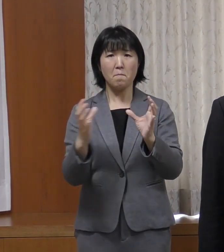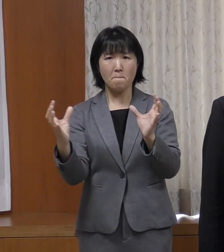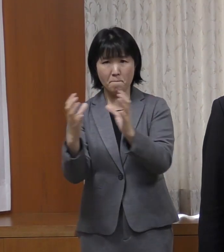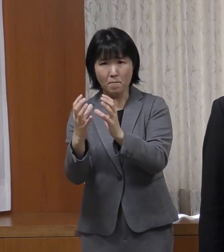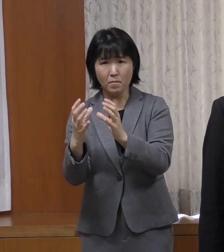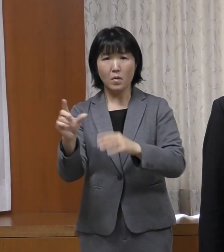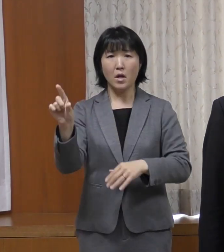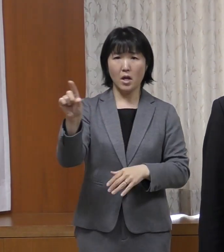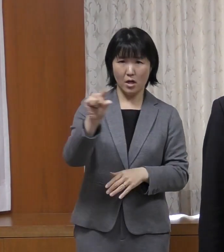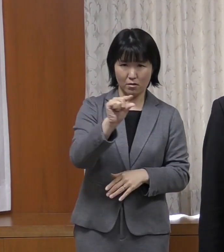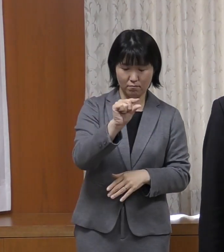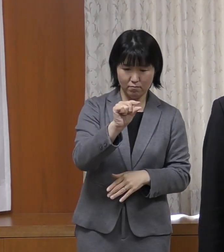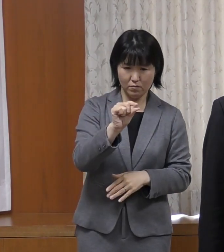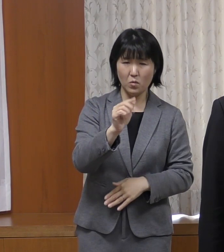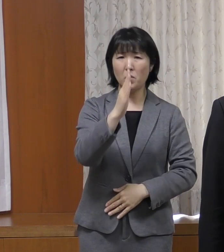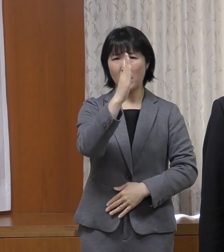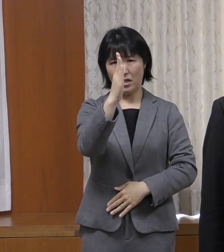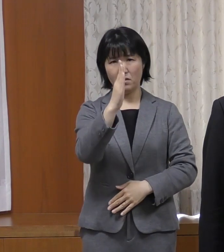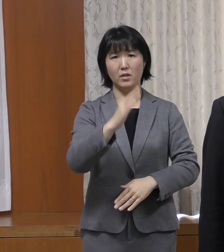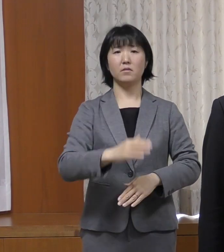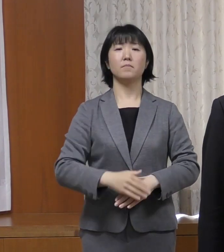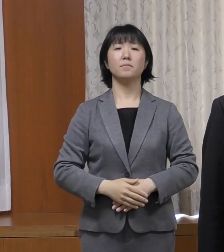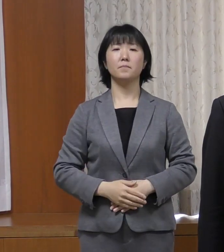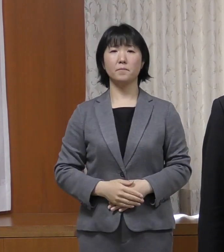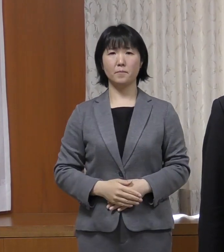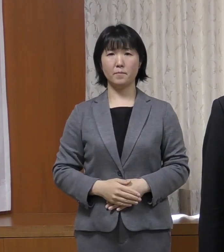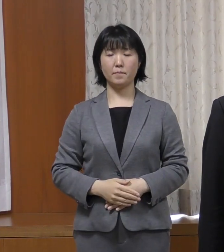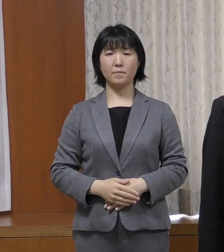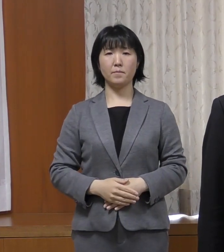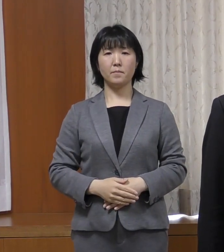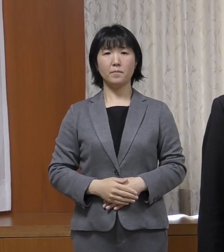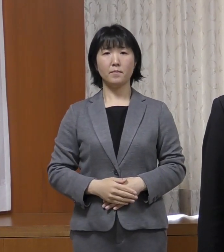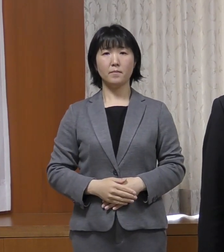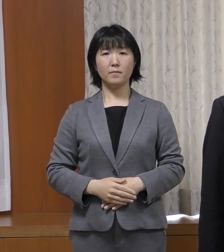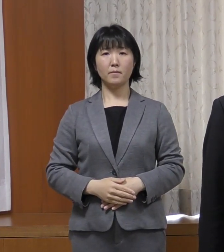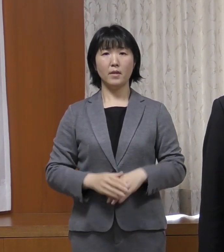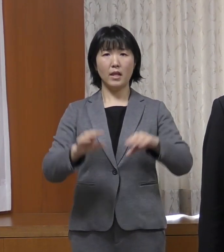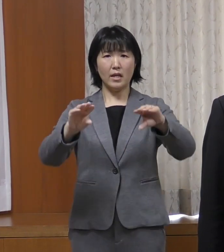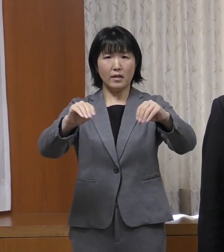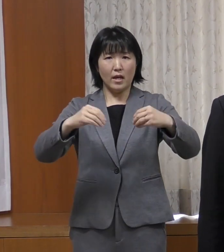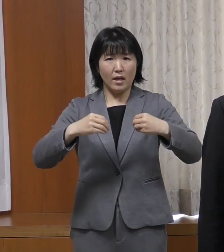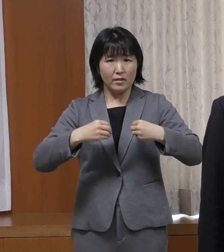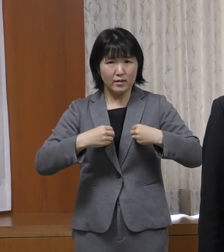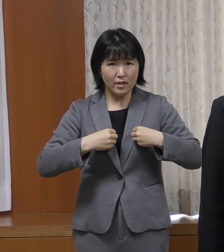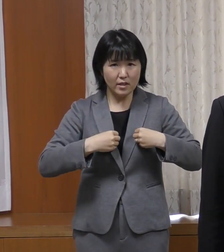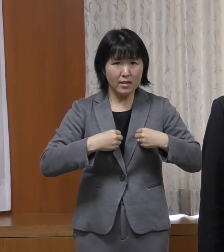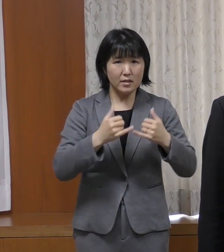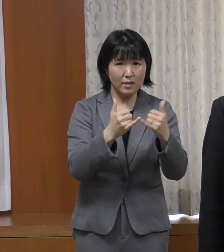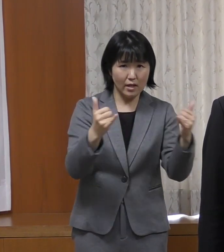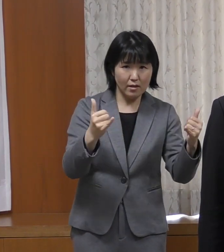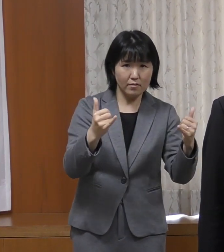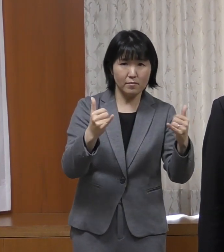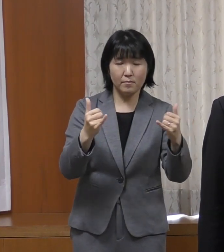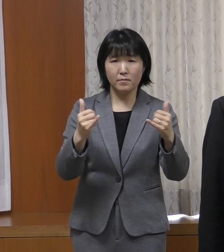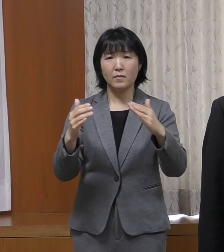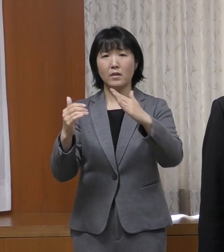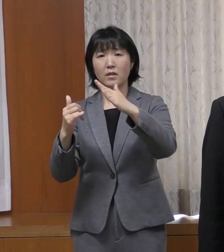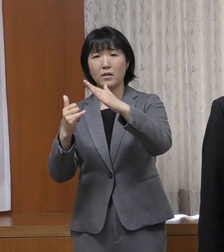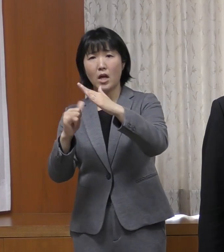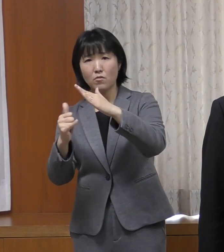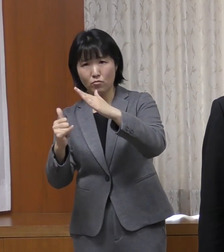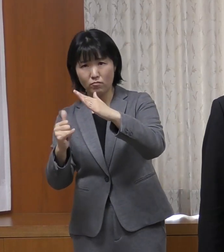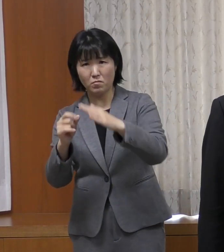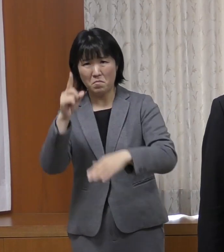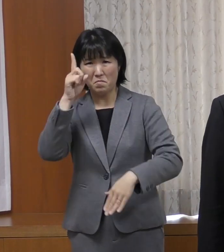をお願いいたします。そして感染者やその家族への誹謗中